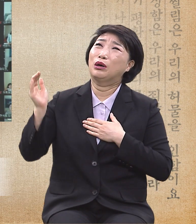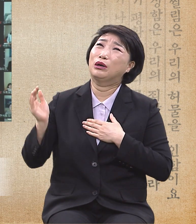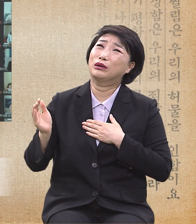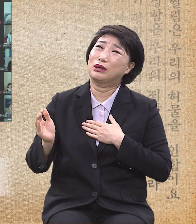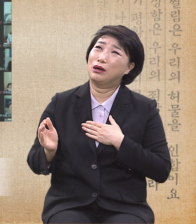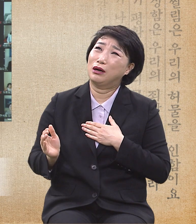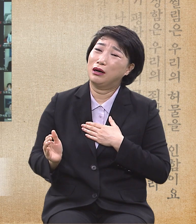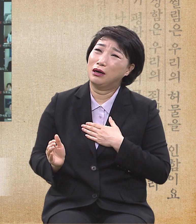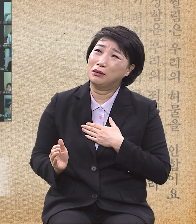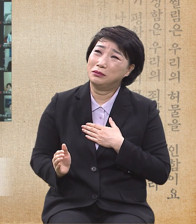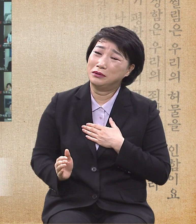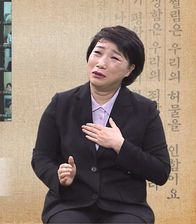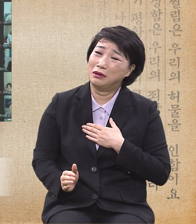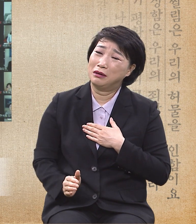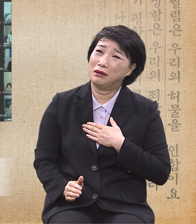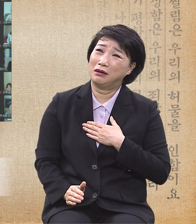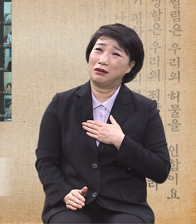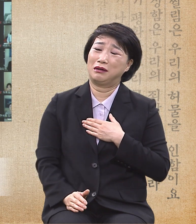것